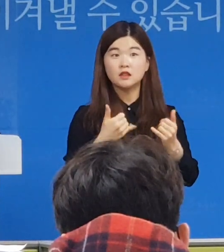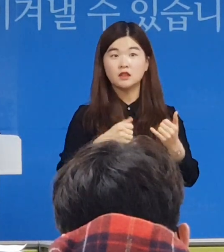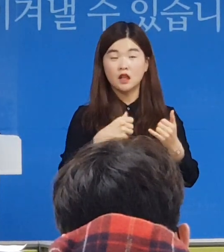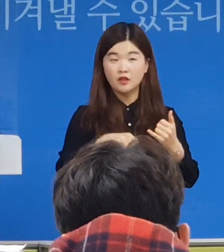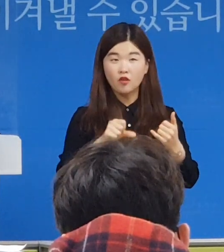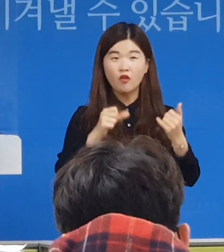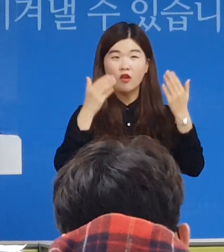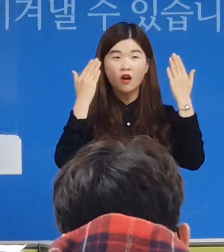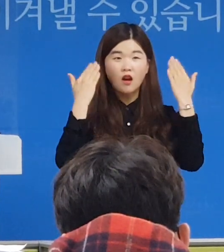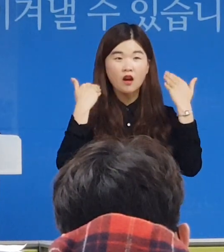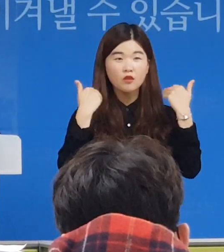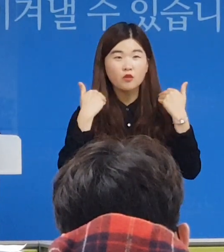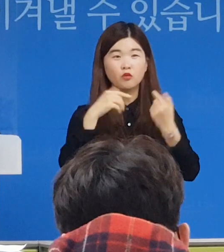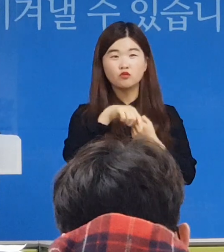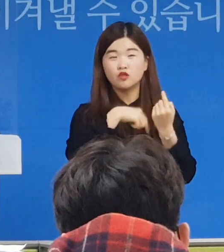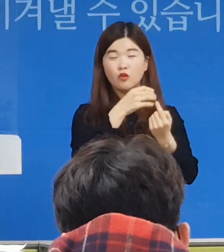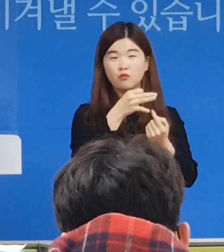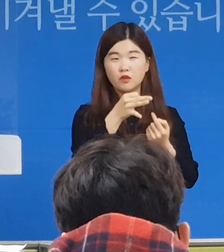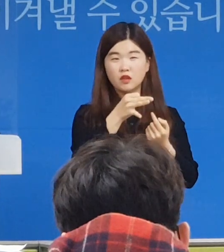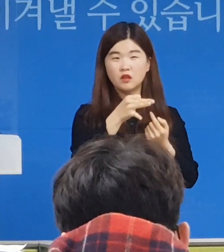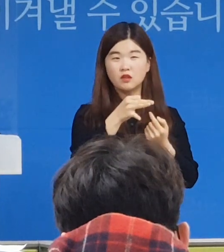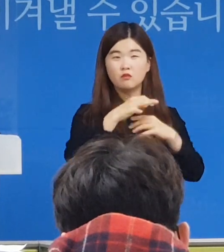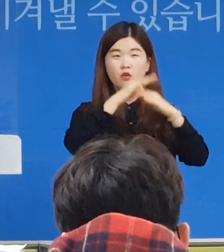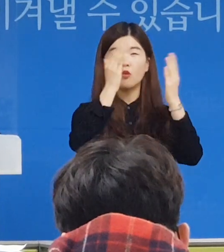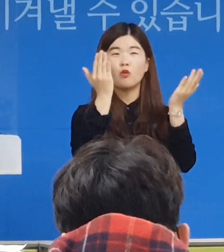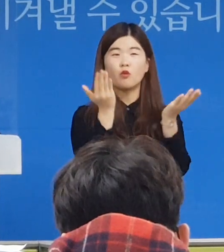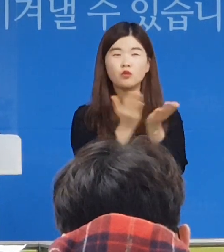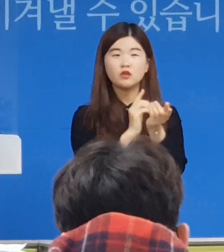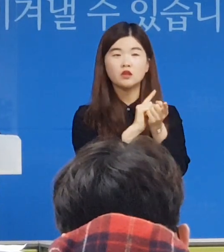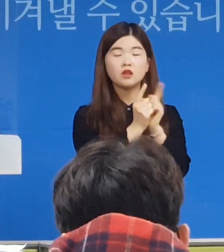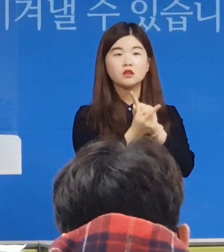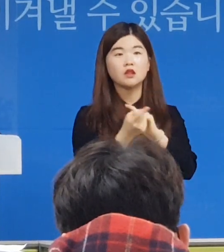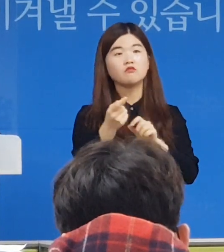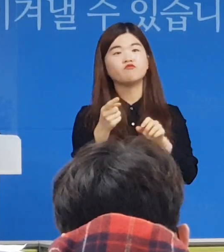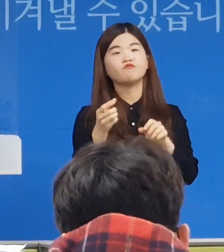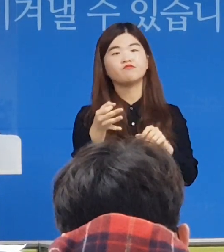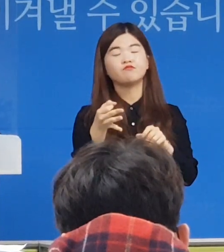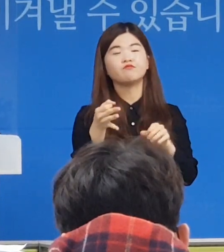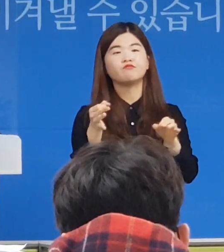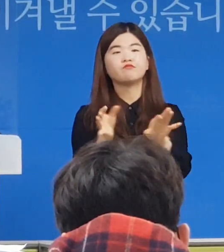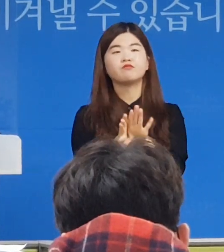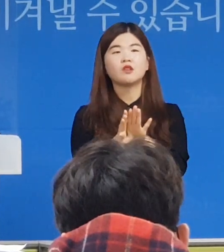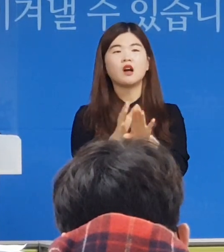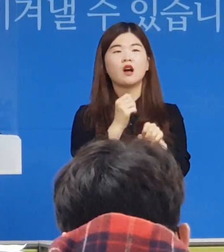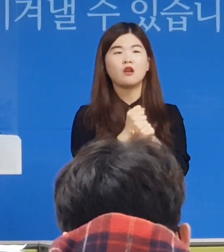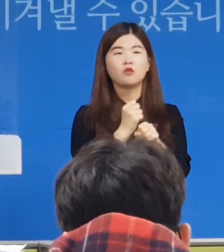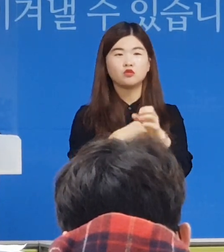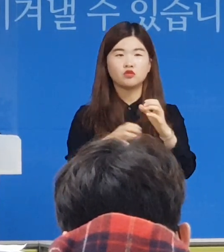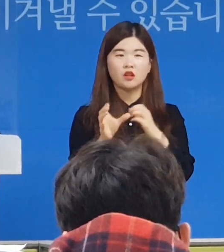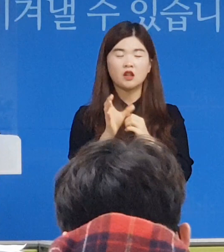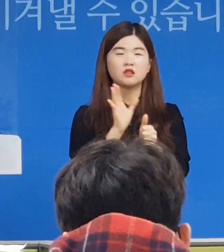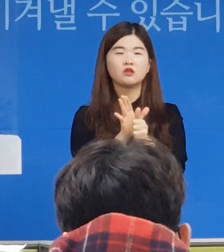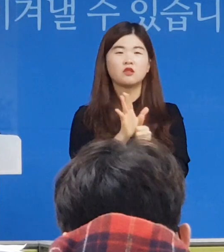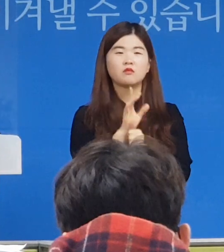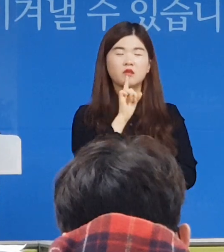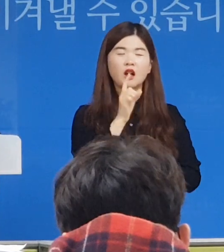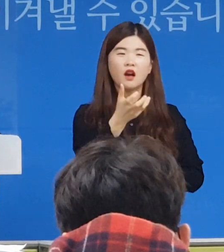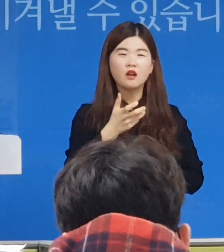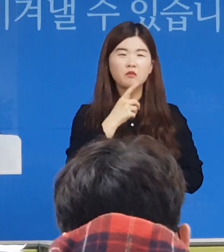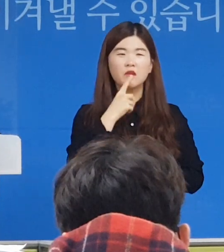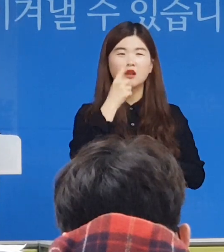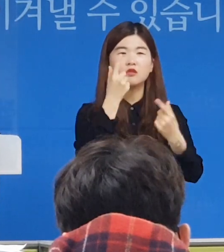공무원 자녀 학비 보증 수당 등도 모두 대체 지원을 없앤 상황에서 다시 추가 지원해달라는 것은 앞서